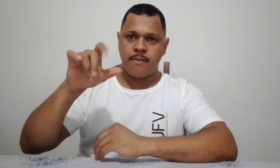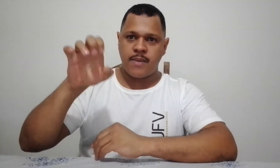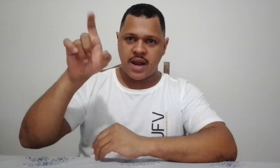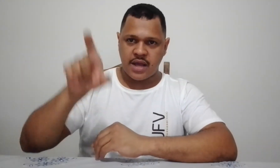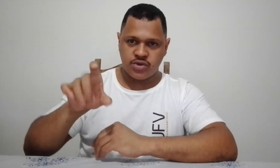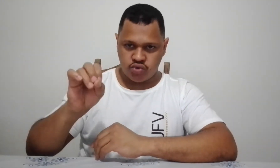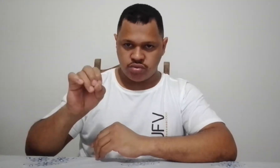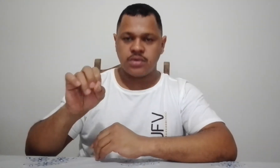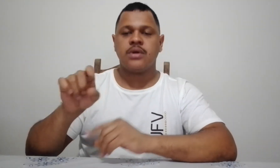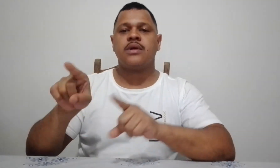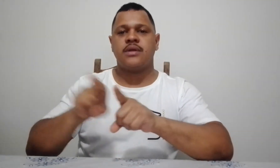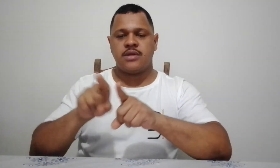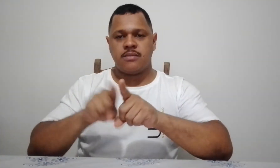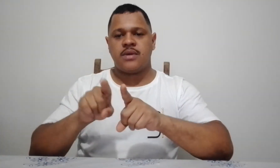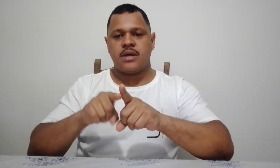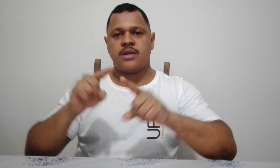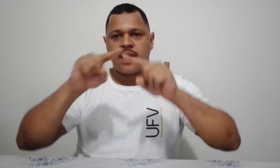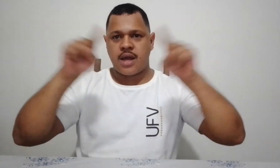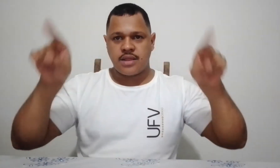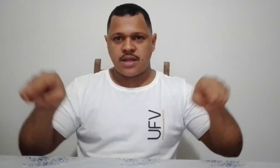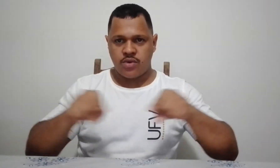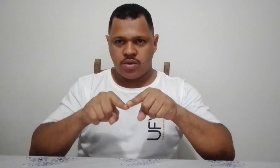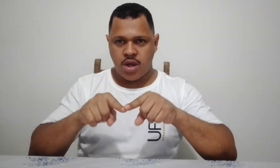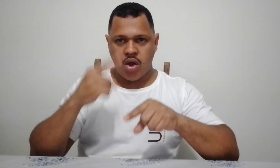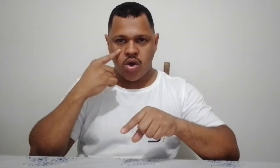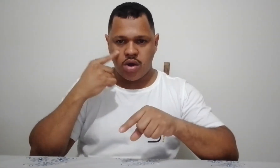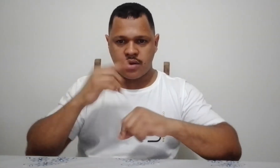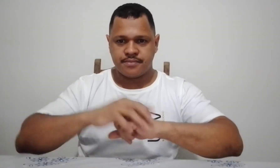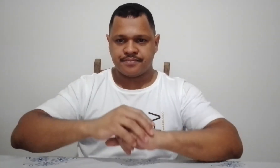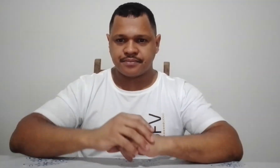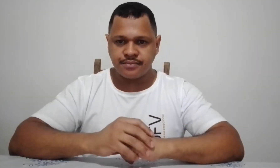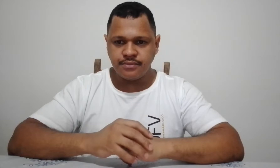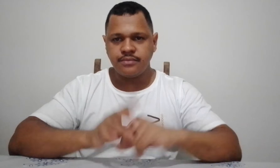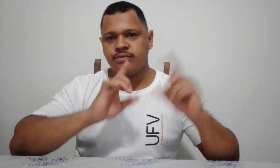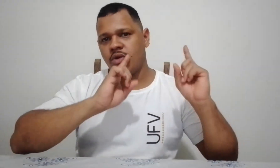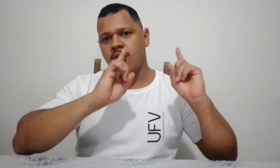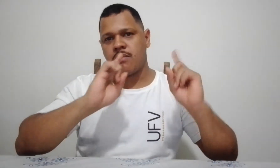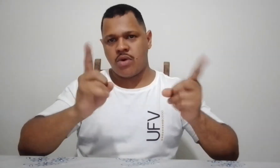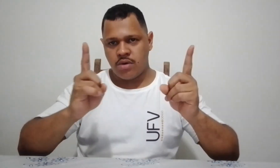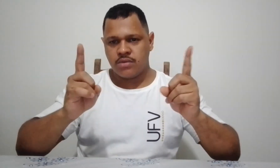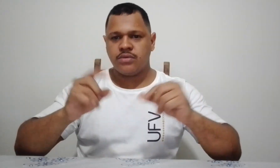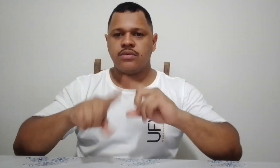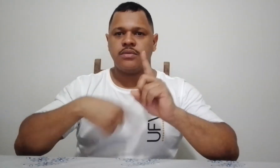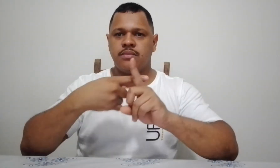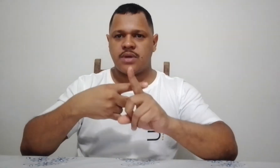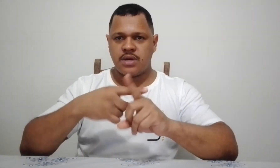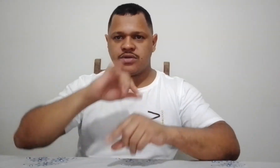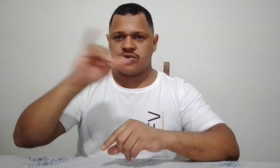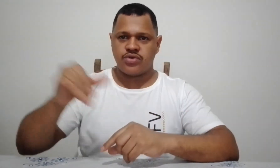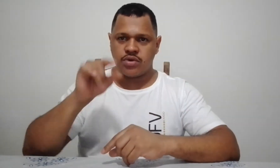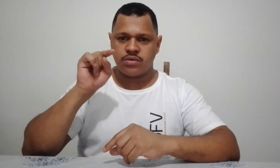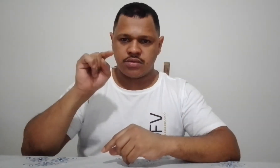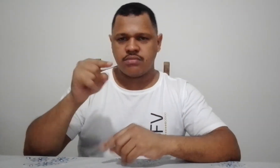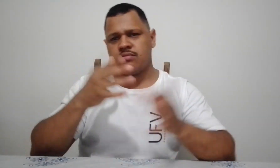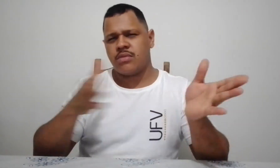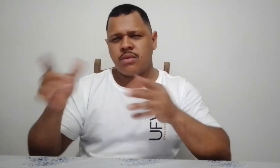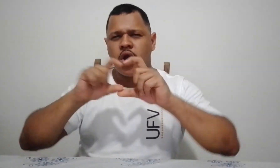ela é dada pelo módulo, que multiplica cosseno de θ, mais j módulo seno de θ. Ou seja,